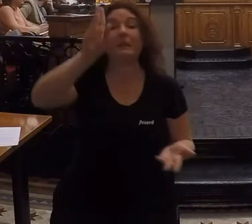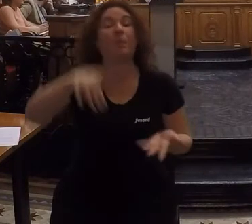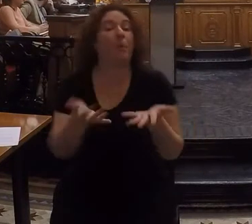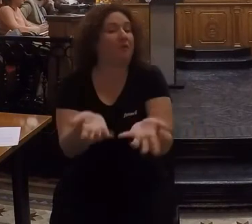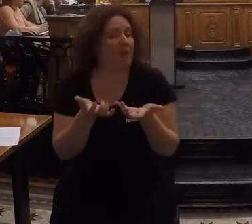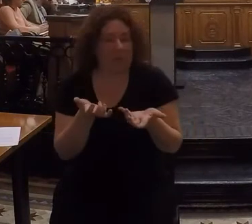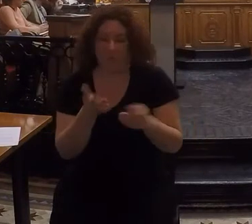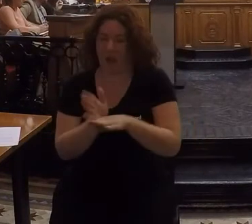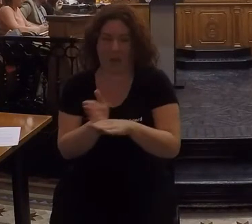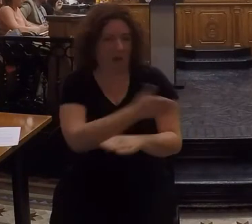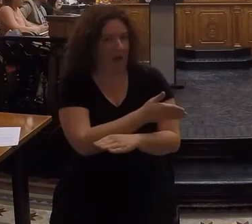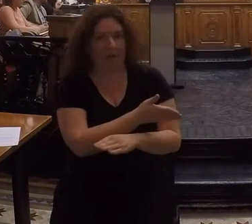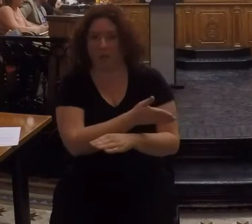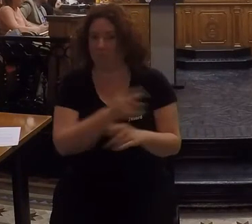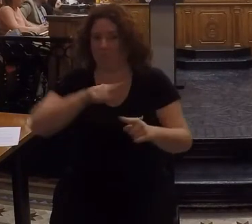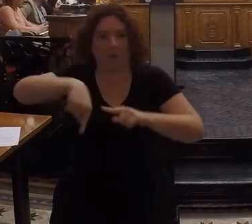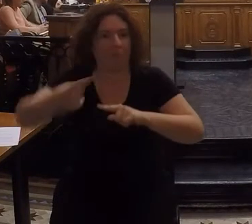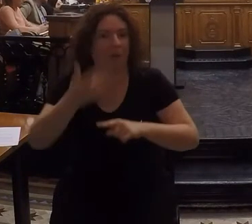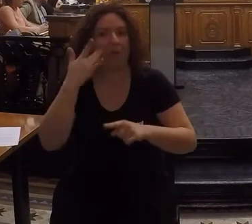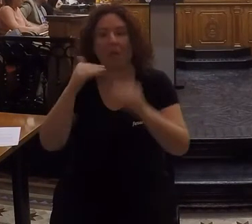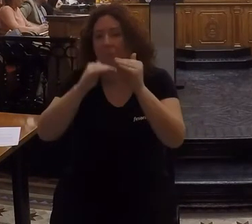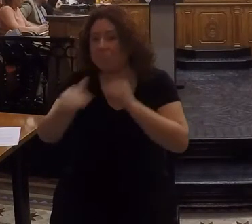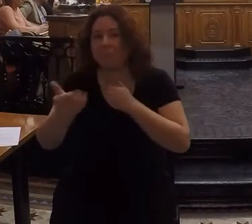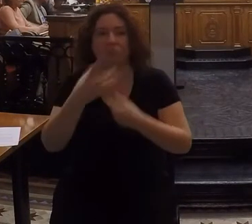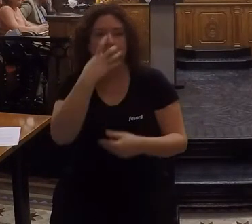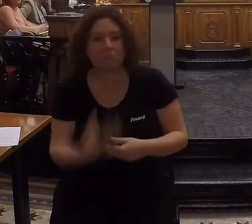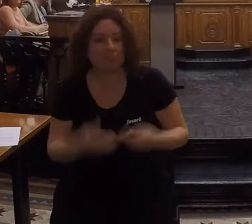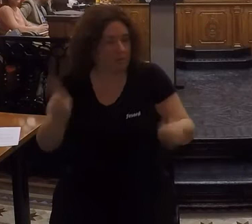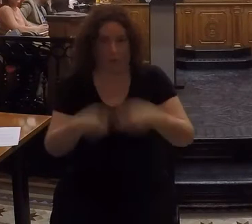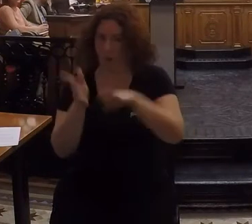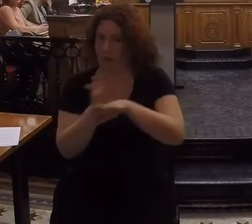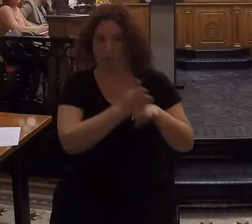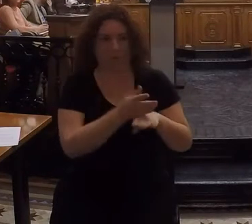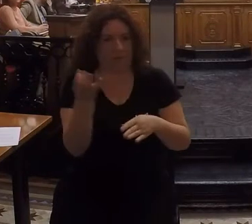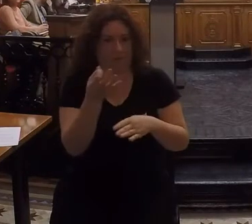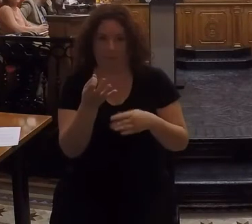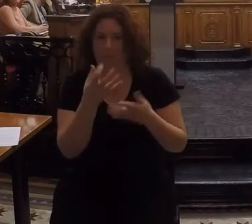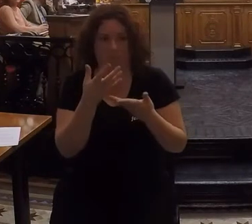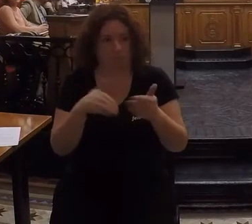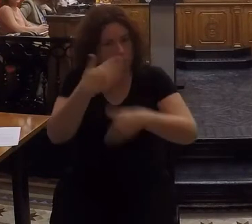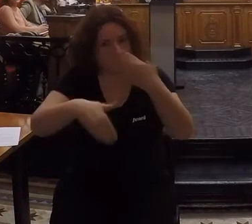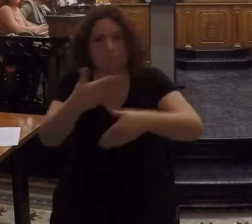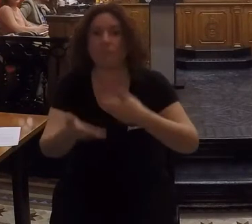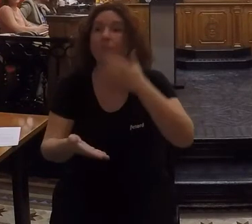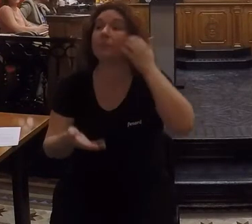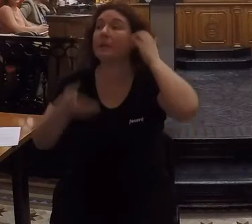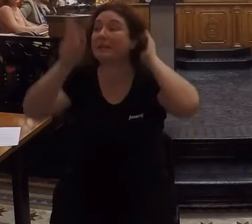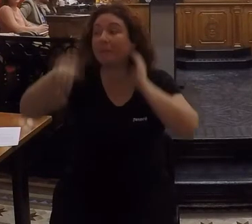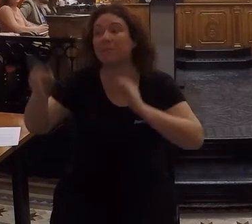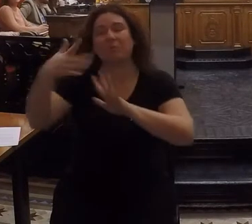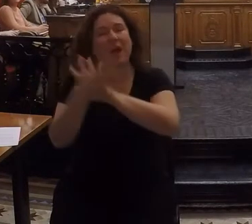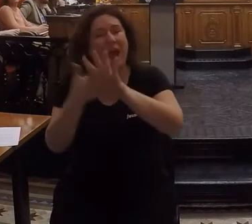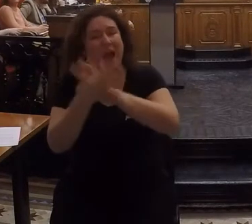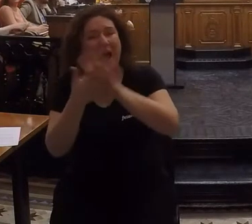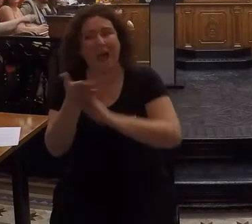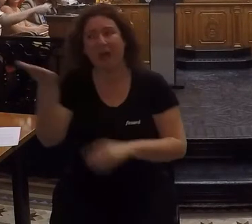se lleve a cabo o no se lleve a cabo. En cuanto a esa argumentación que está usted haciendo, ya digo que no será